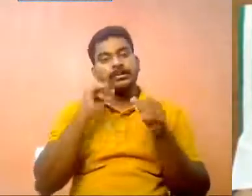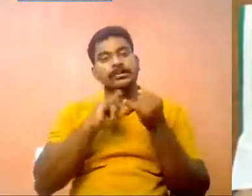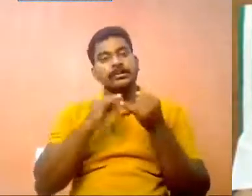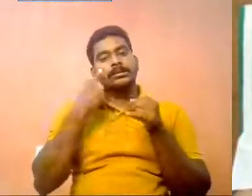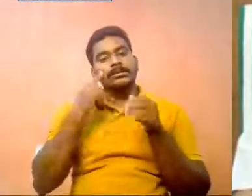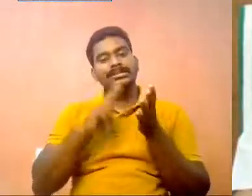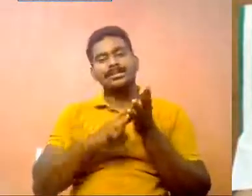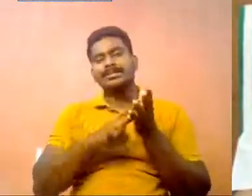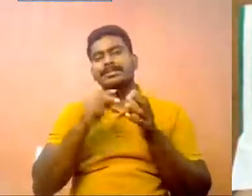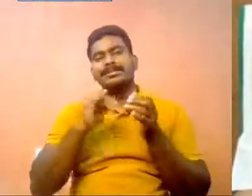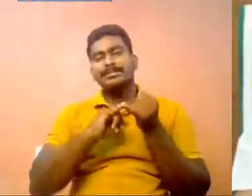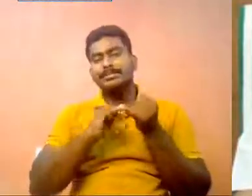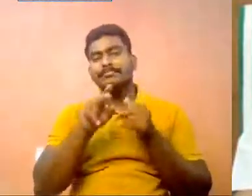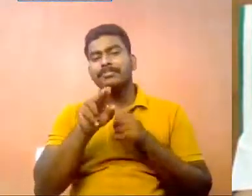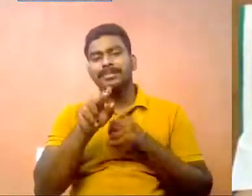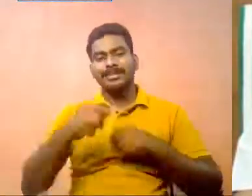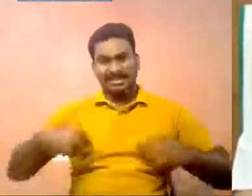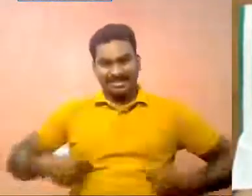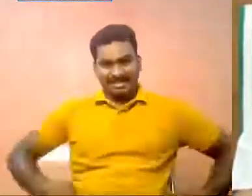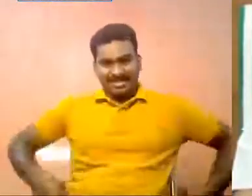ഡയാലിസിസ് സൗകര്യം അവിടെയുള്ളത്.